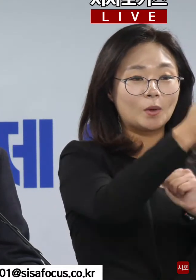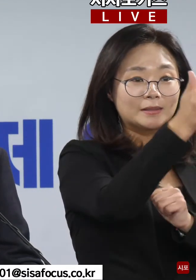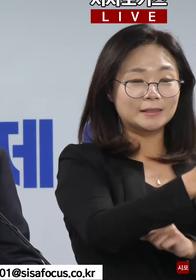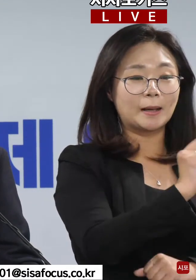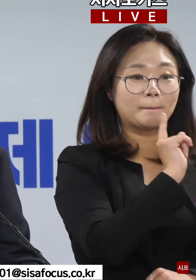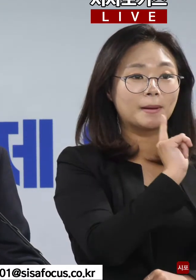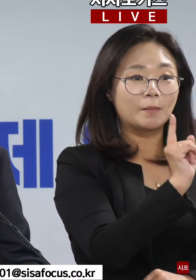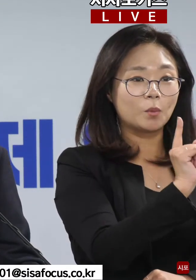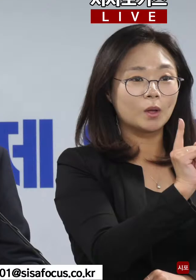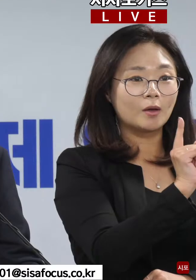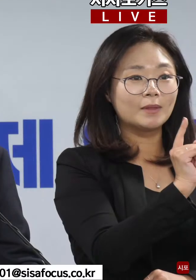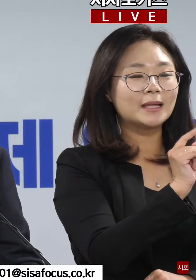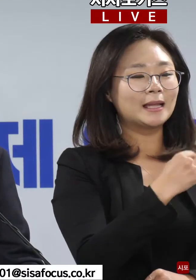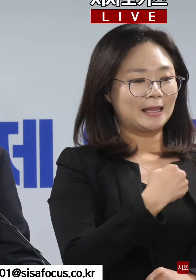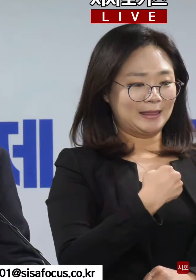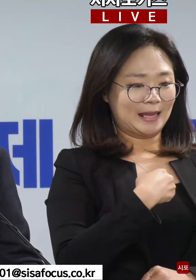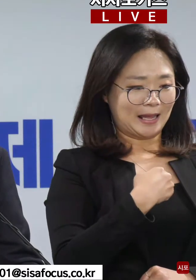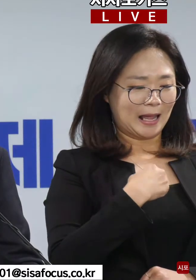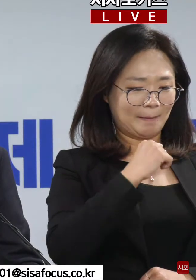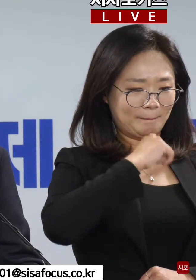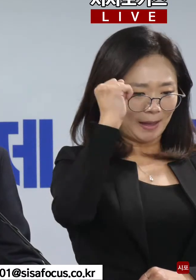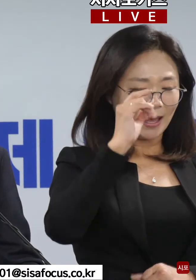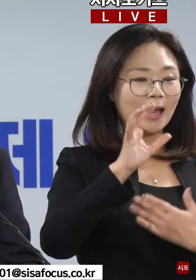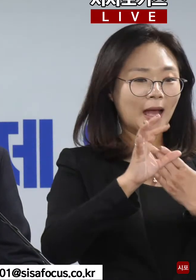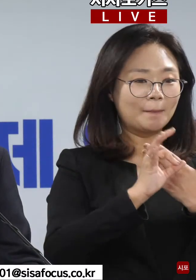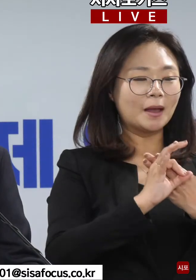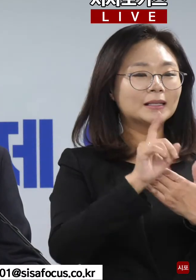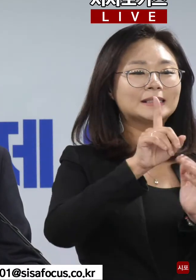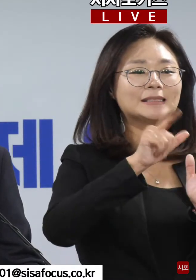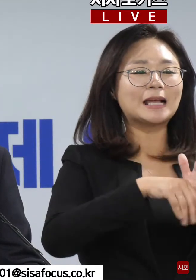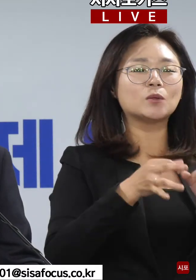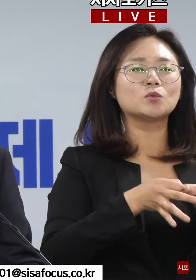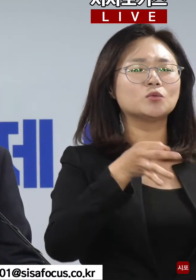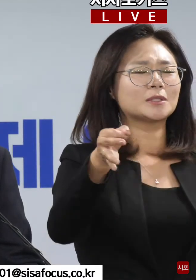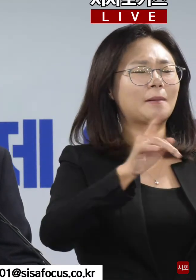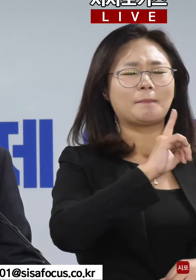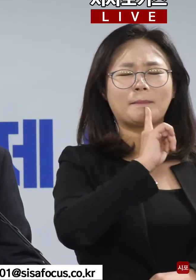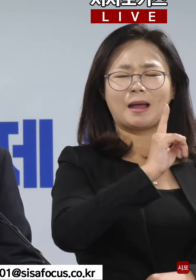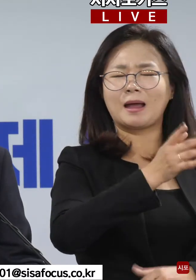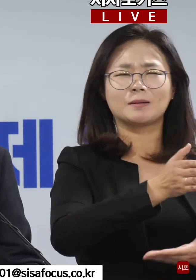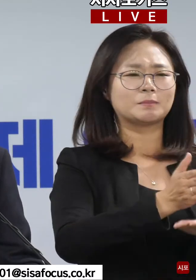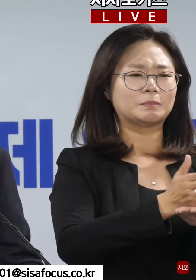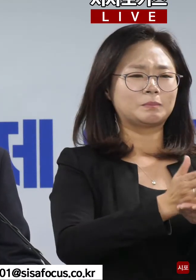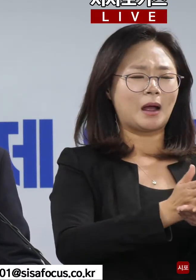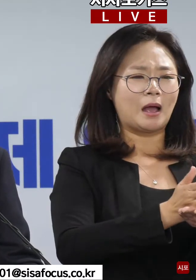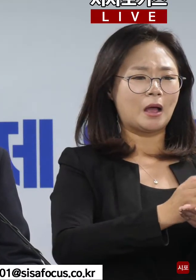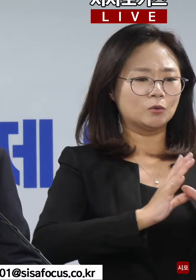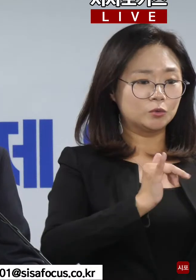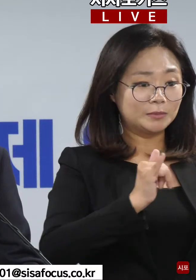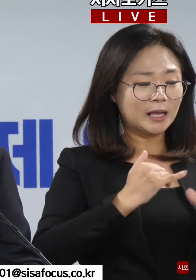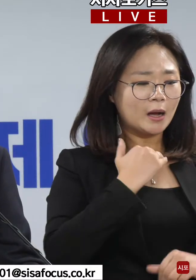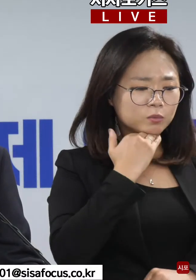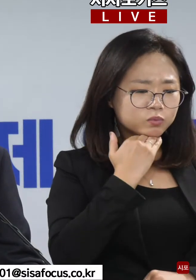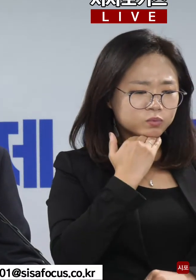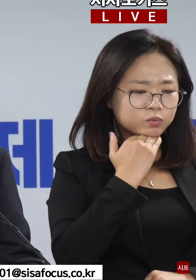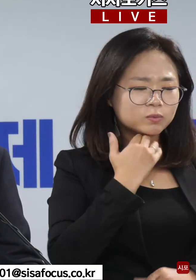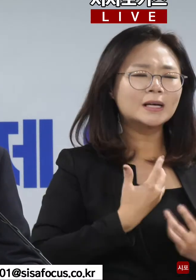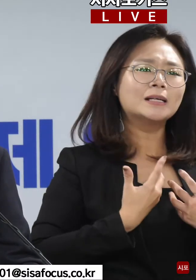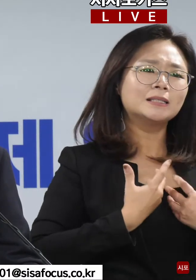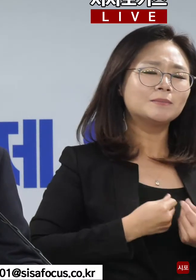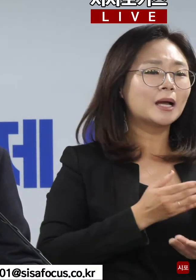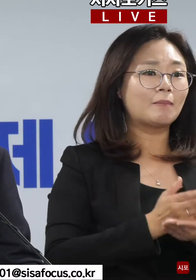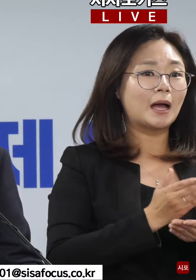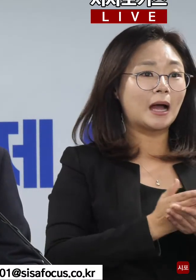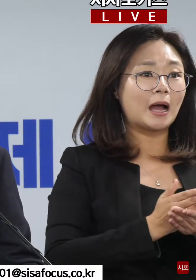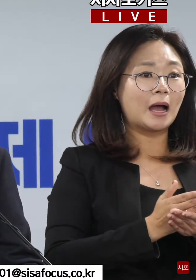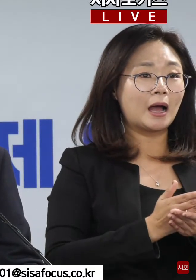총괄선대위원장께서 내가 당선되면 그때 가서 하겠다 이런 얘기로 우리 국민들 우롱하고 우리 힘겹고